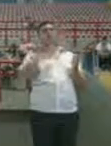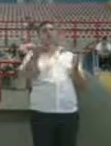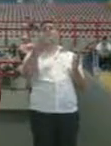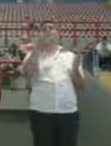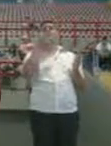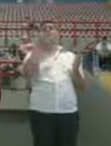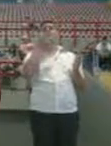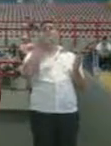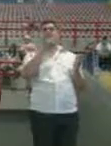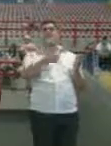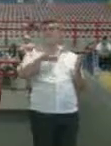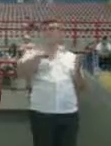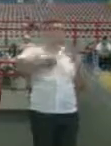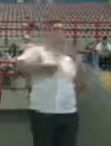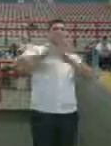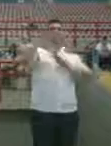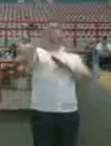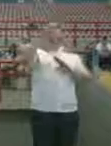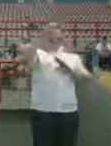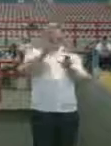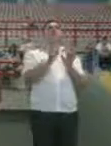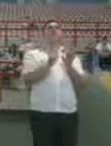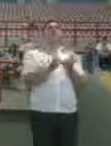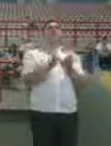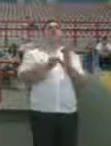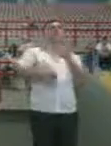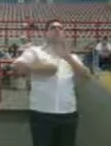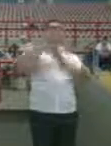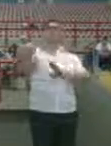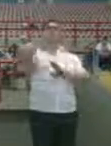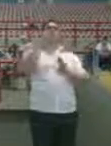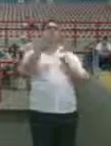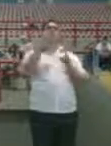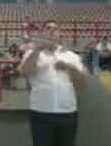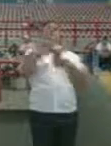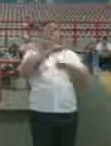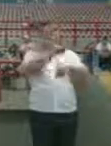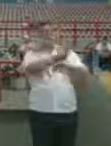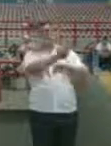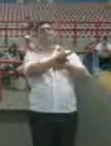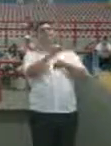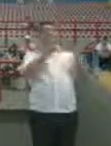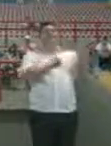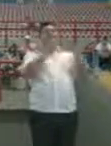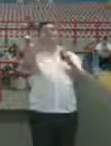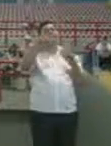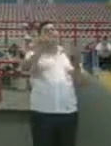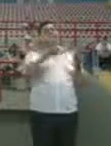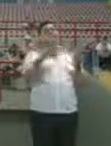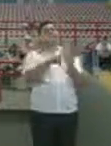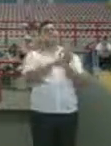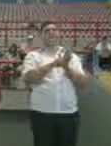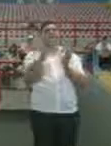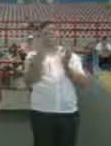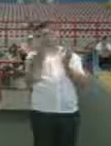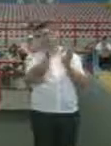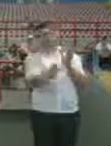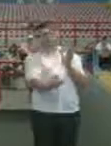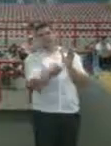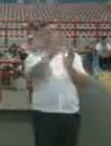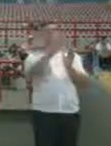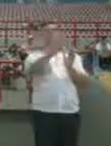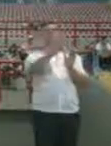ainda comanda, quem mais produz, quem mais gera empregos na área industrial ainda é o Sudeste. O Sudeste não